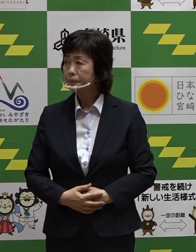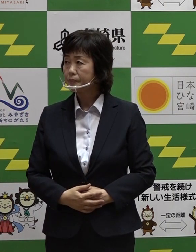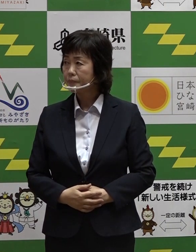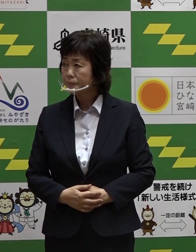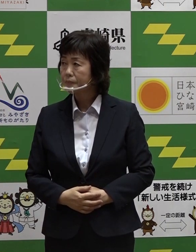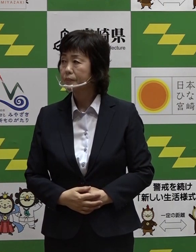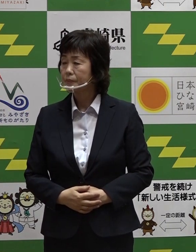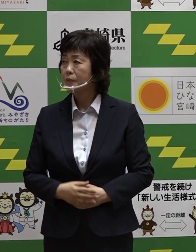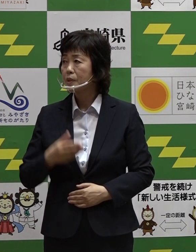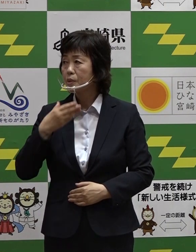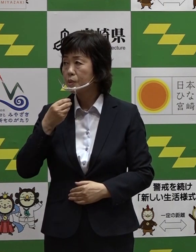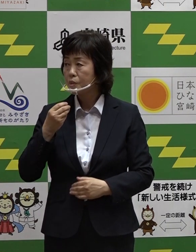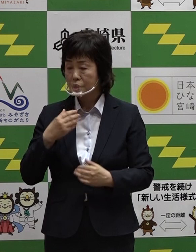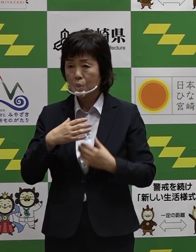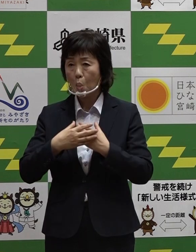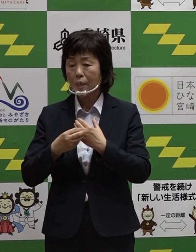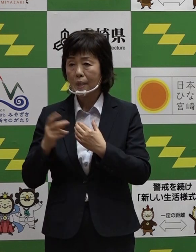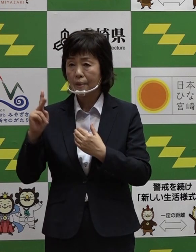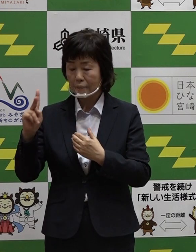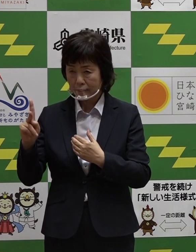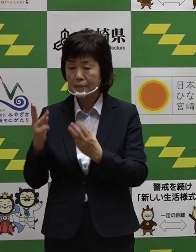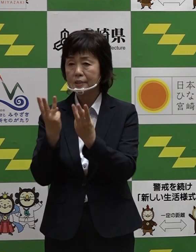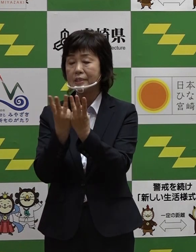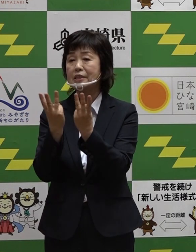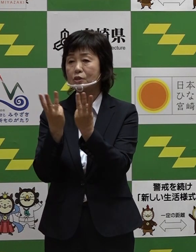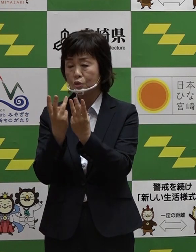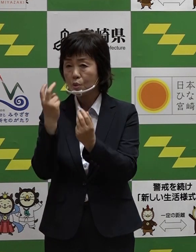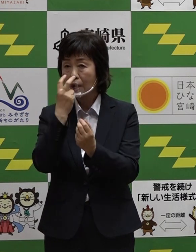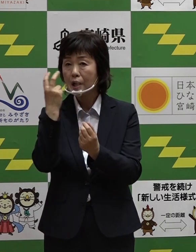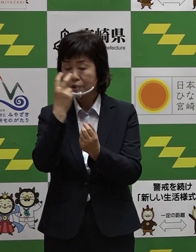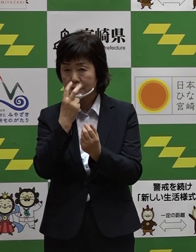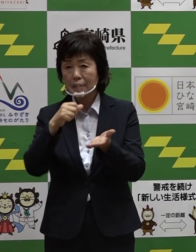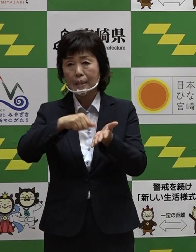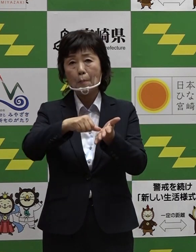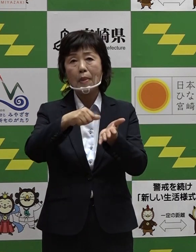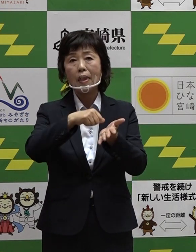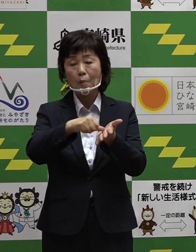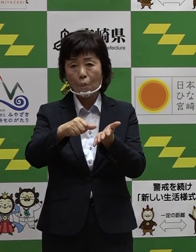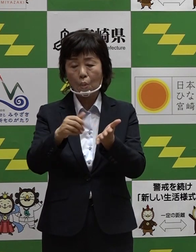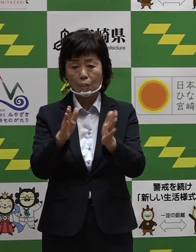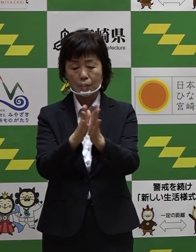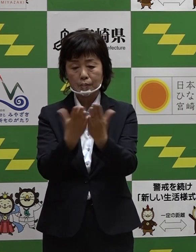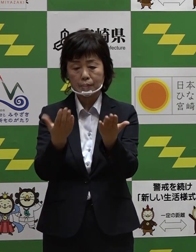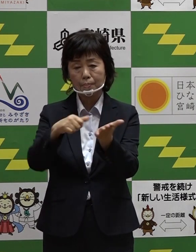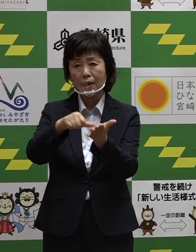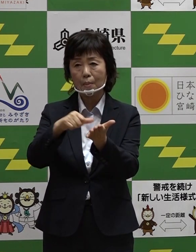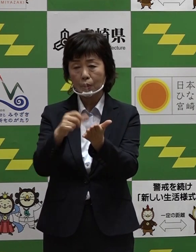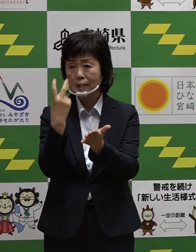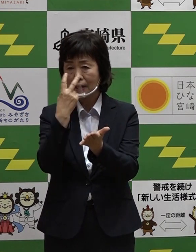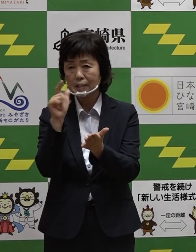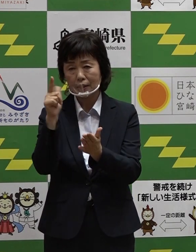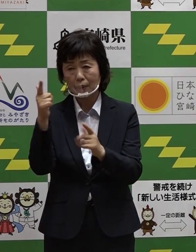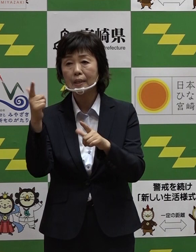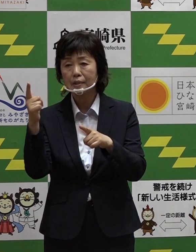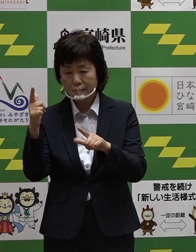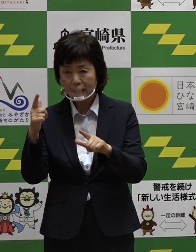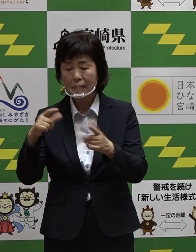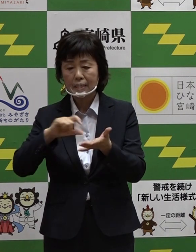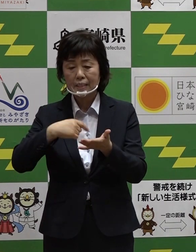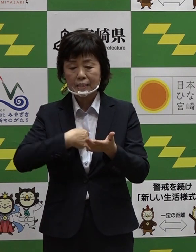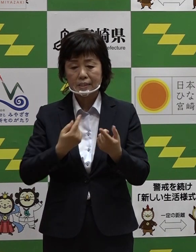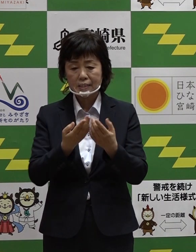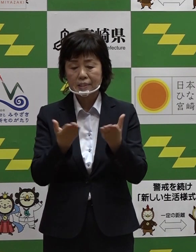福島県下です。人数を管理というのはその名簿とかで管理という言葉では言っているのではなくて、例えばまあ自治会と